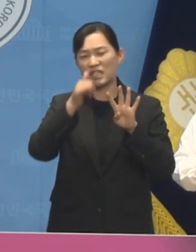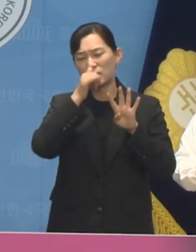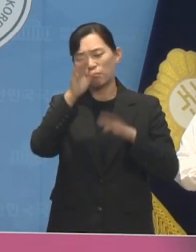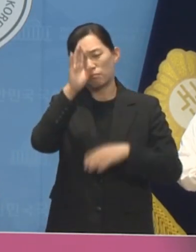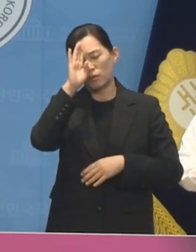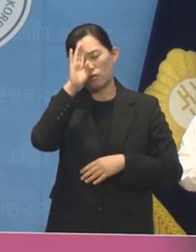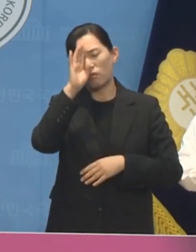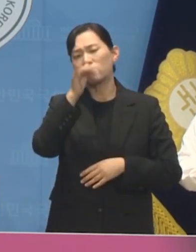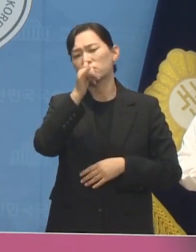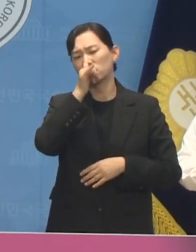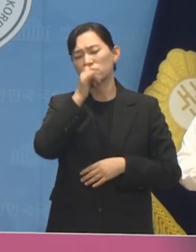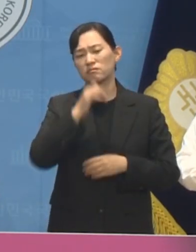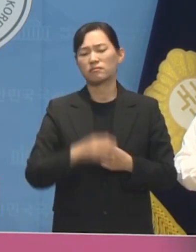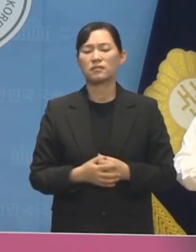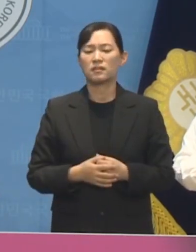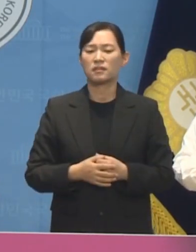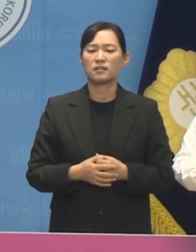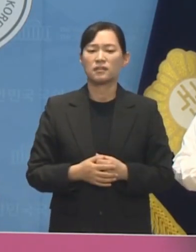눈에 밟힙니다.